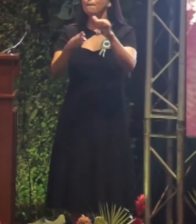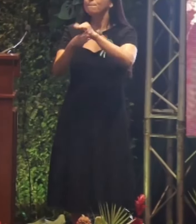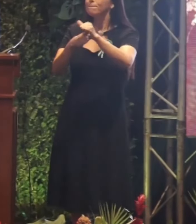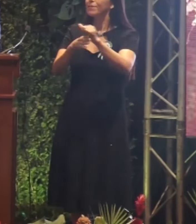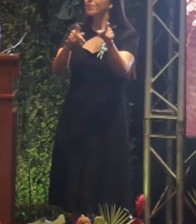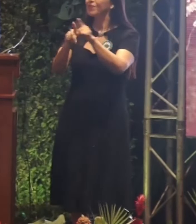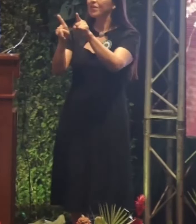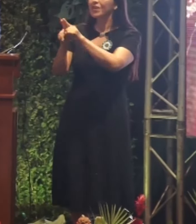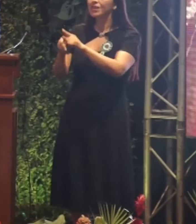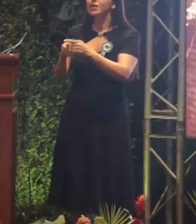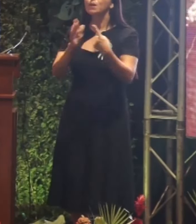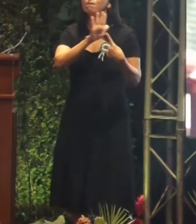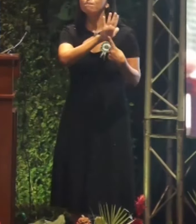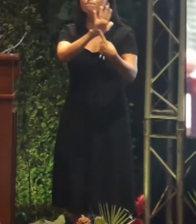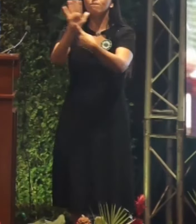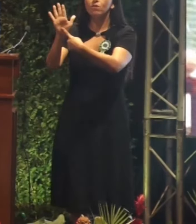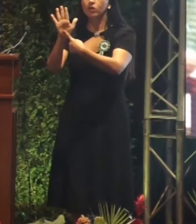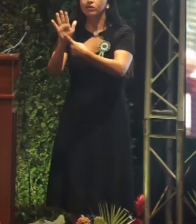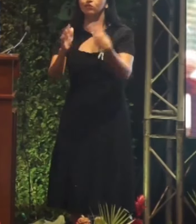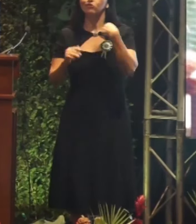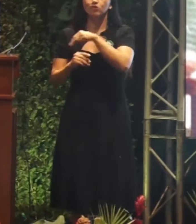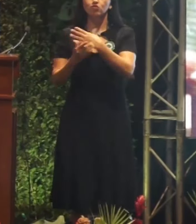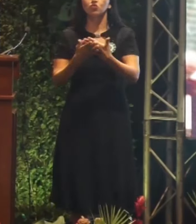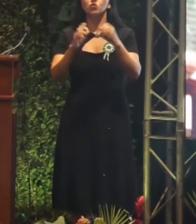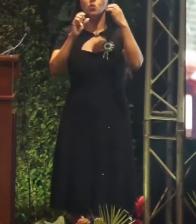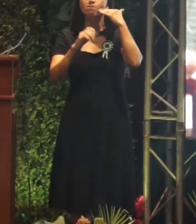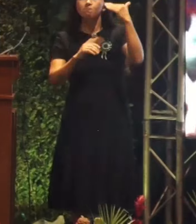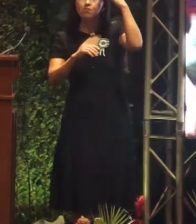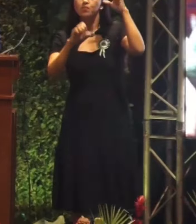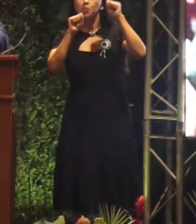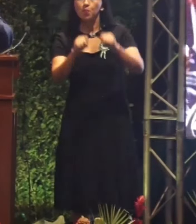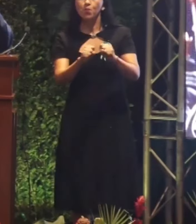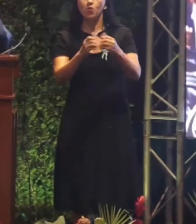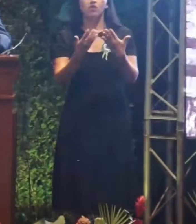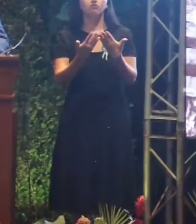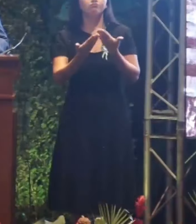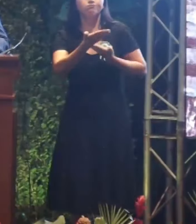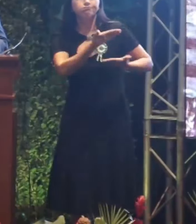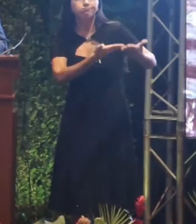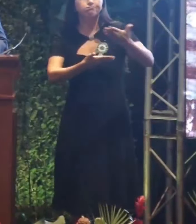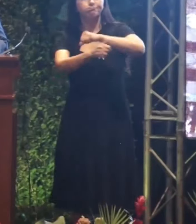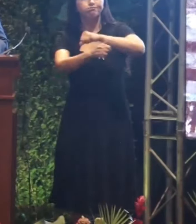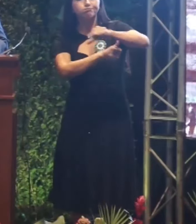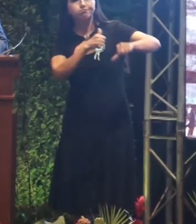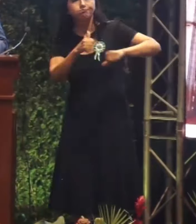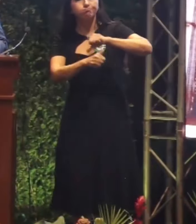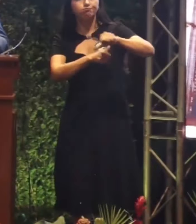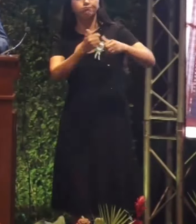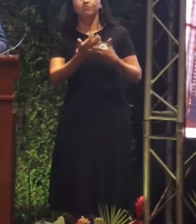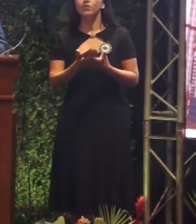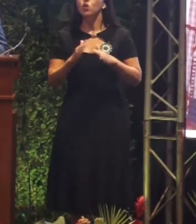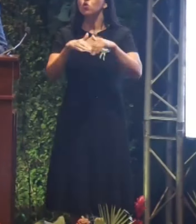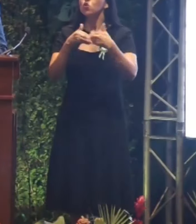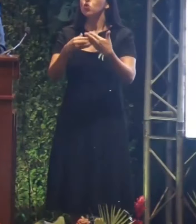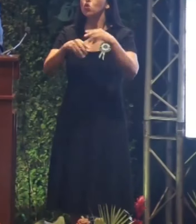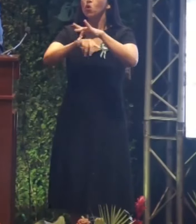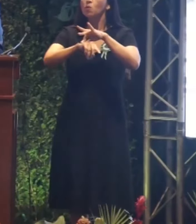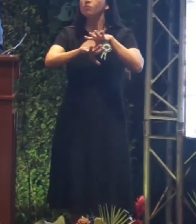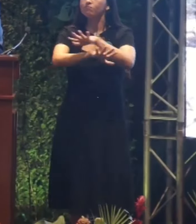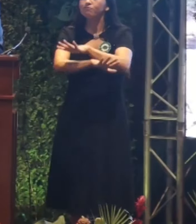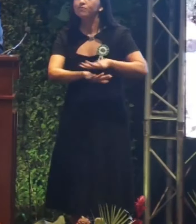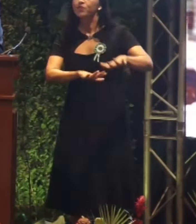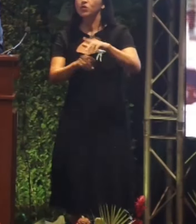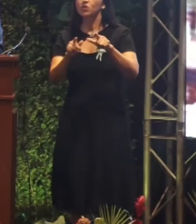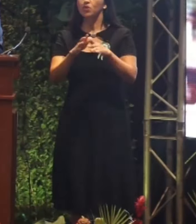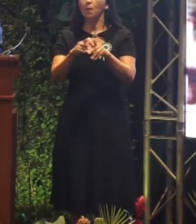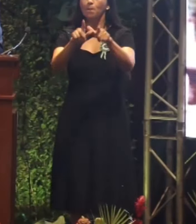práctica también demostrar que somos capaces de convivir en esta tierra